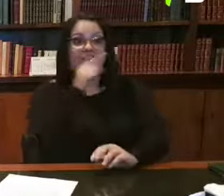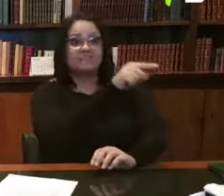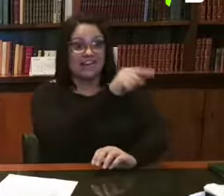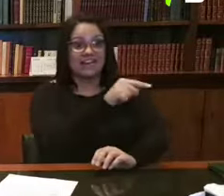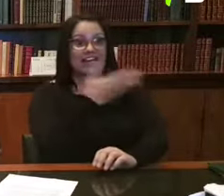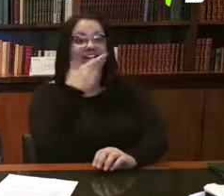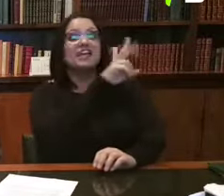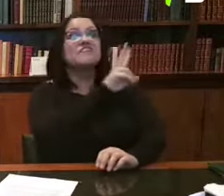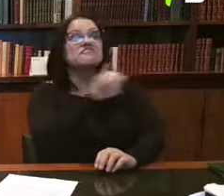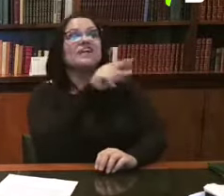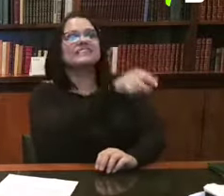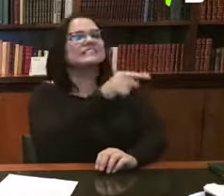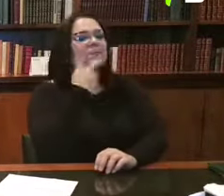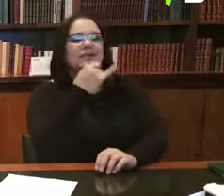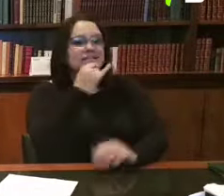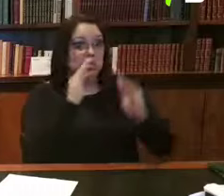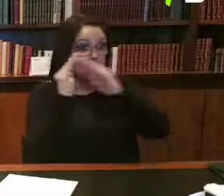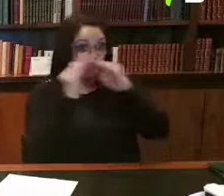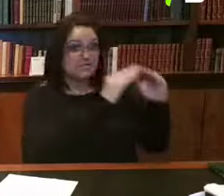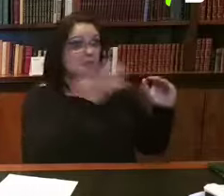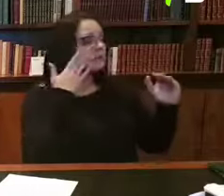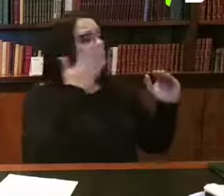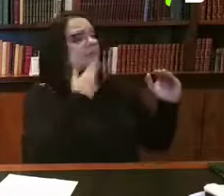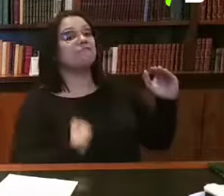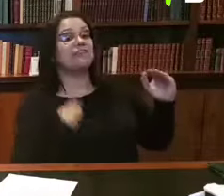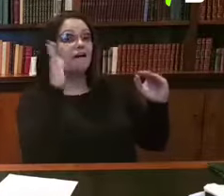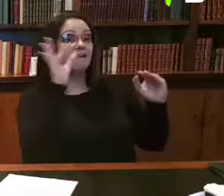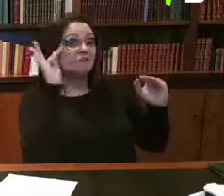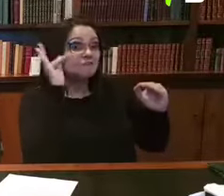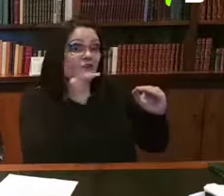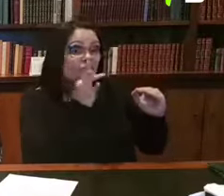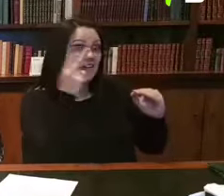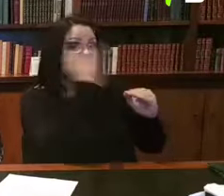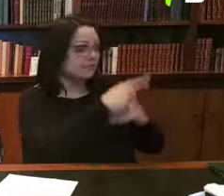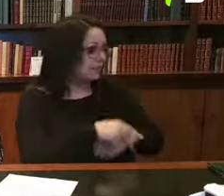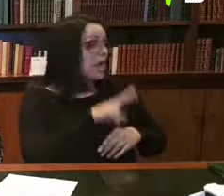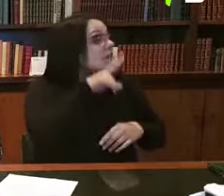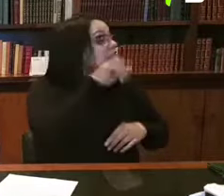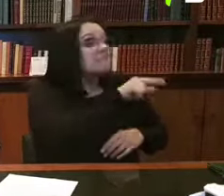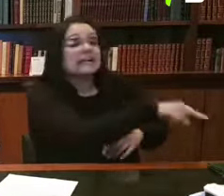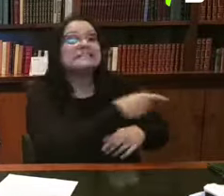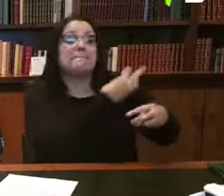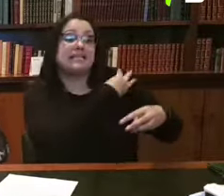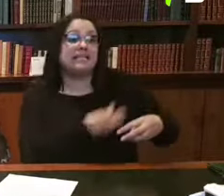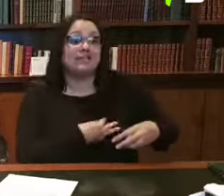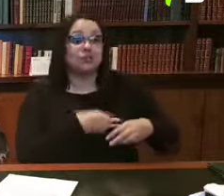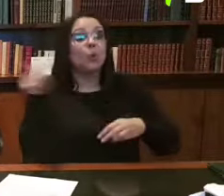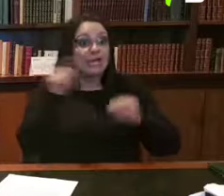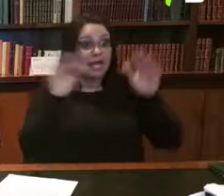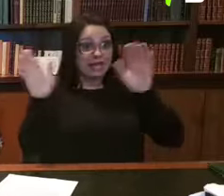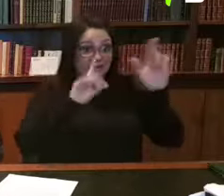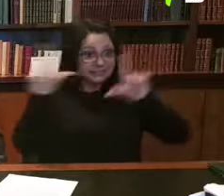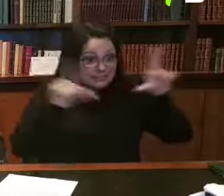vai sair entendeu o que eu disse que ia cortar para ser meu joão da silva de oliveira teu vizinho e planta aí umas notinhas aí que vai aparecer